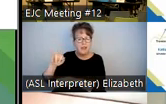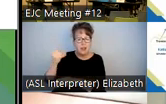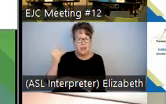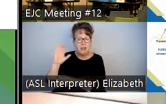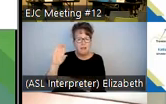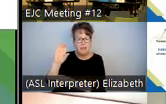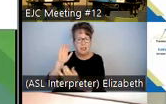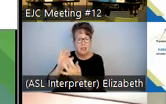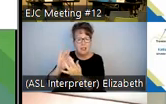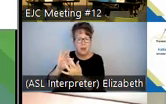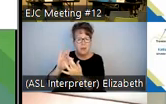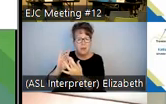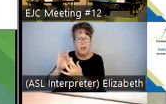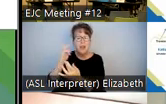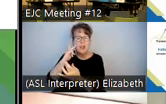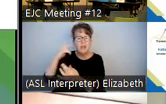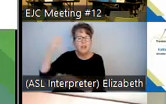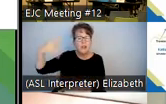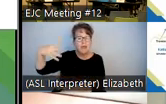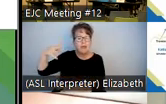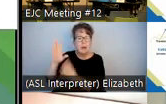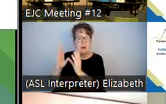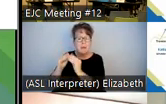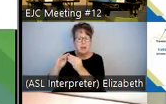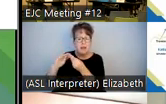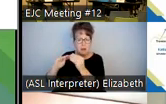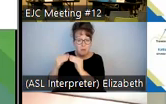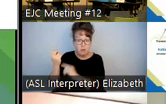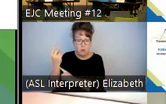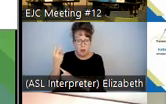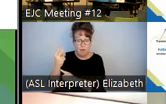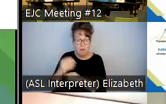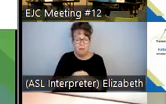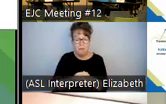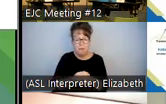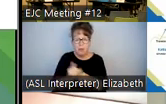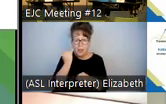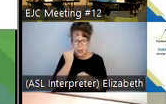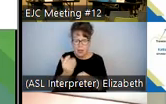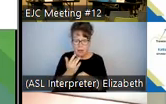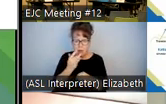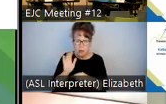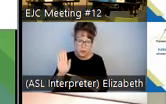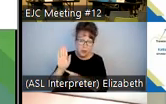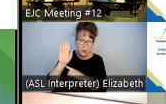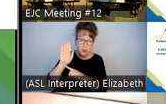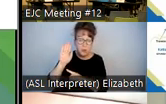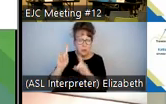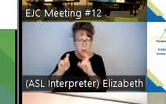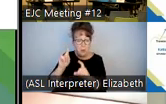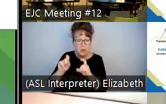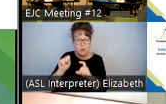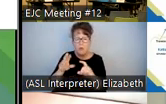en español disponibles ahí en el enlace de la reunión número 12 Si quieren hacer